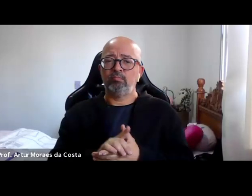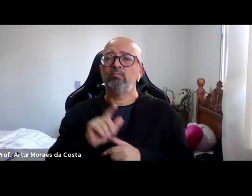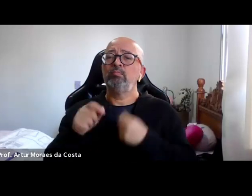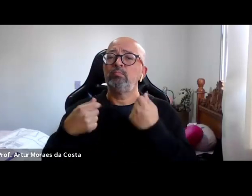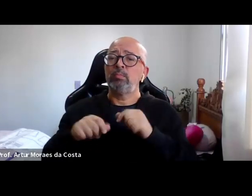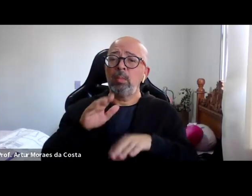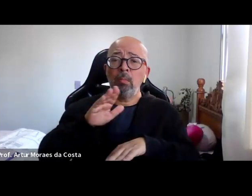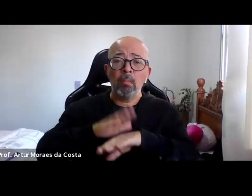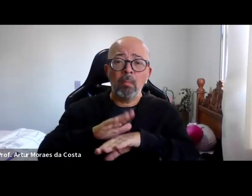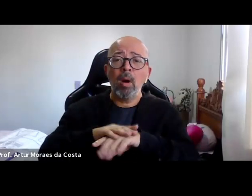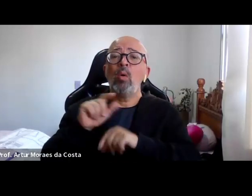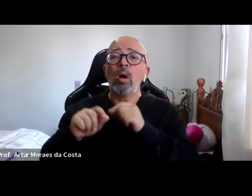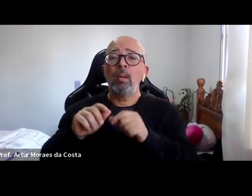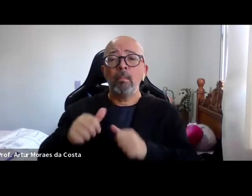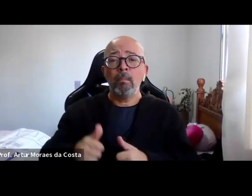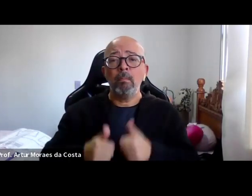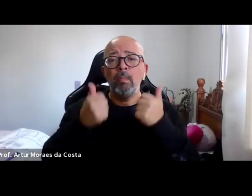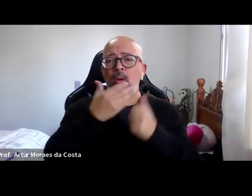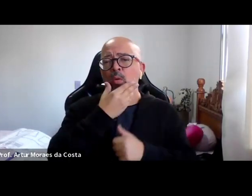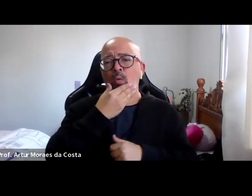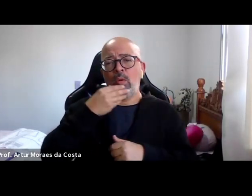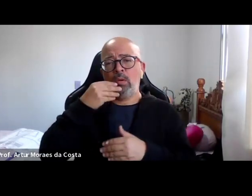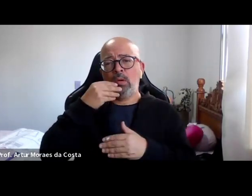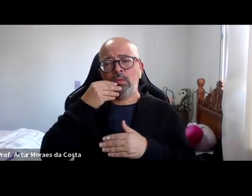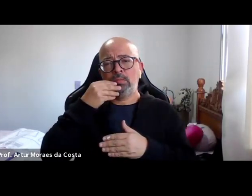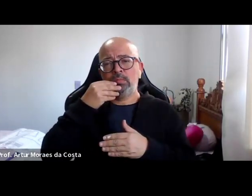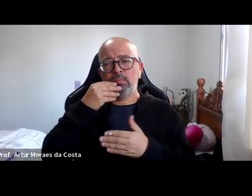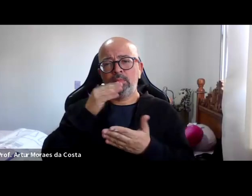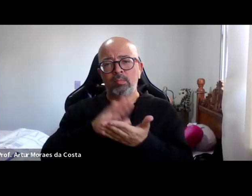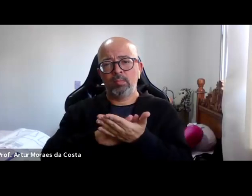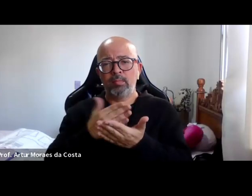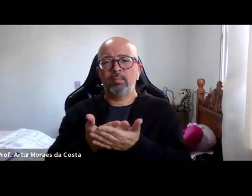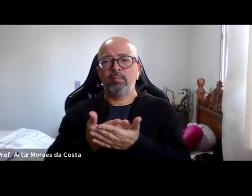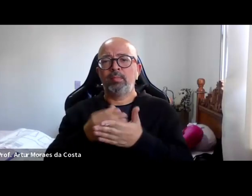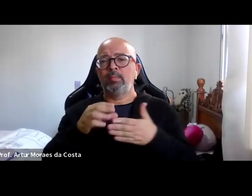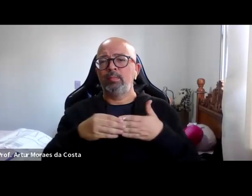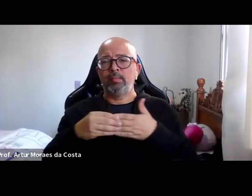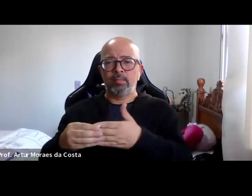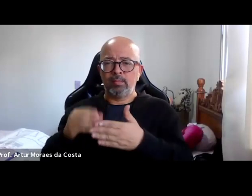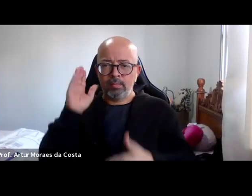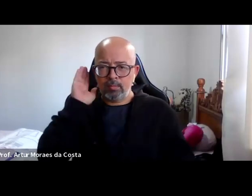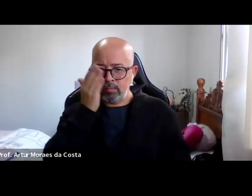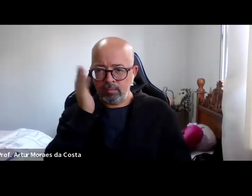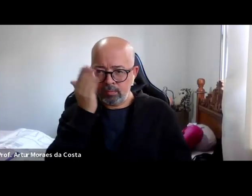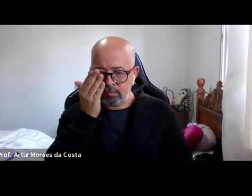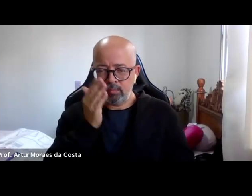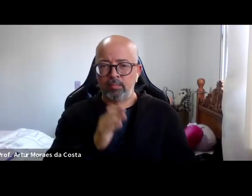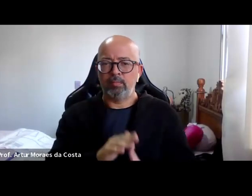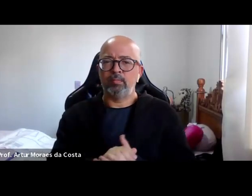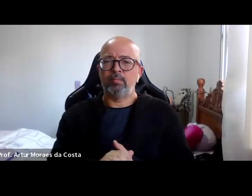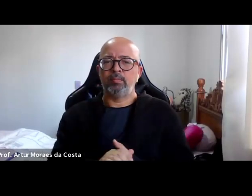que no sean guías intérpretes formados con las que las personas sordociegas se puedan sentir